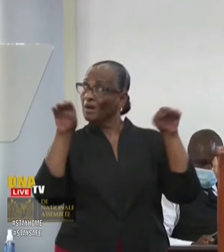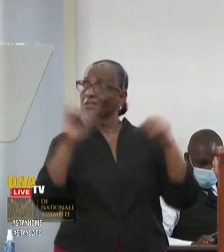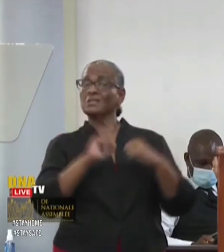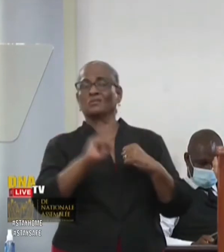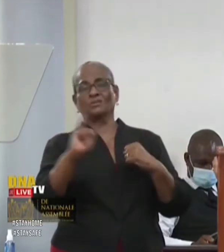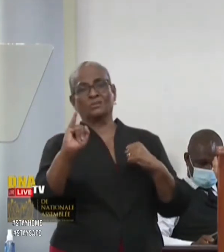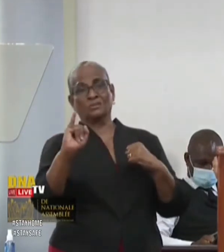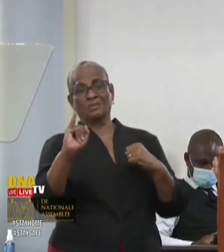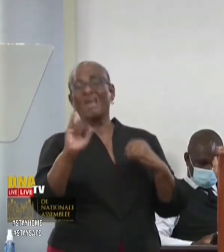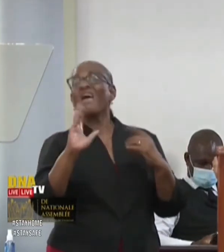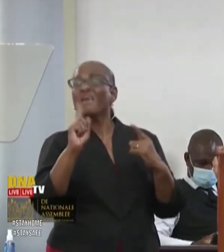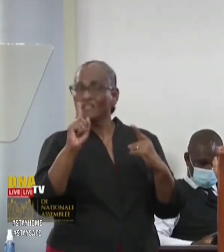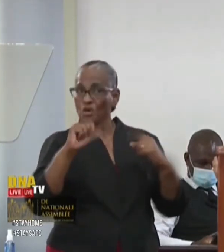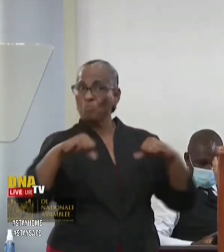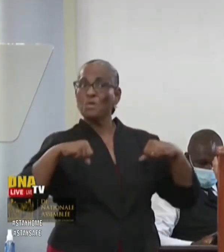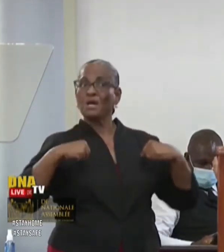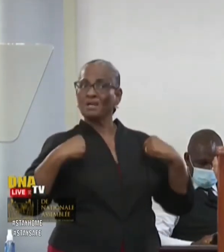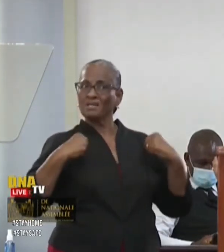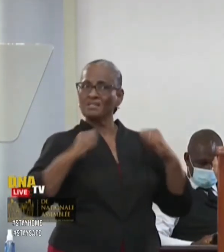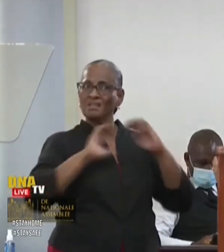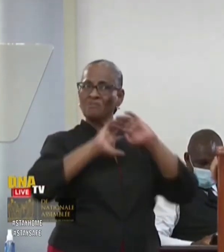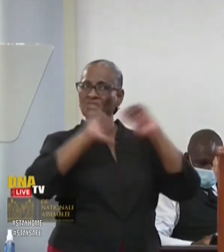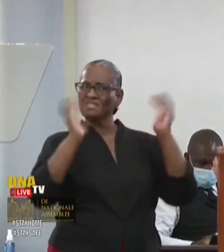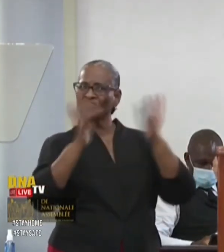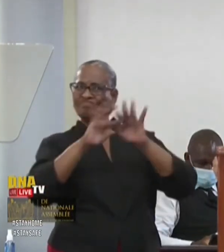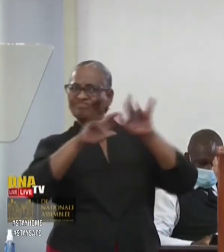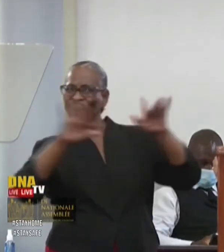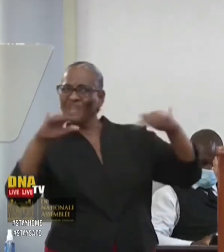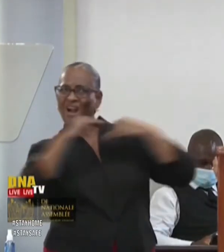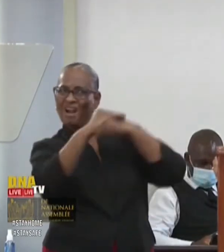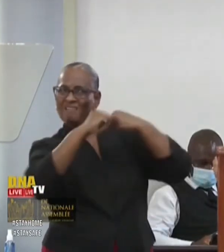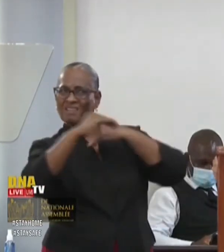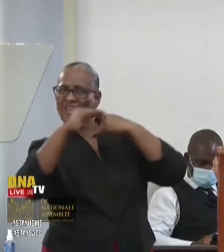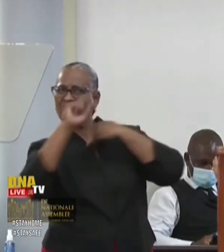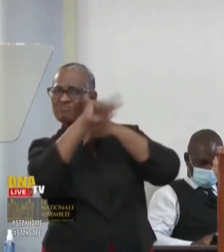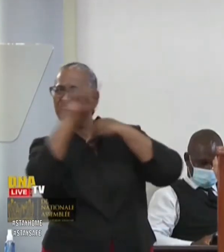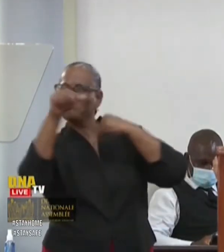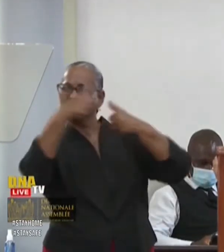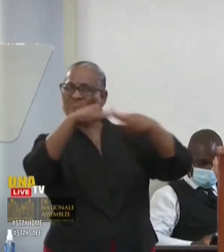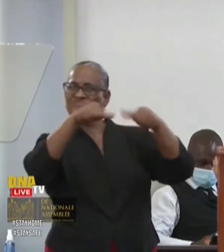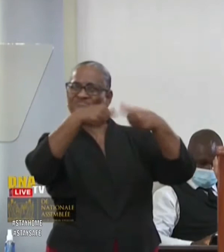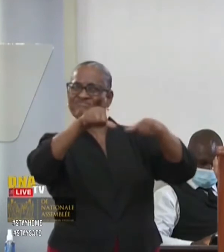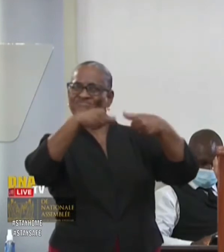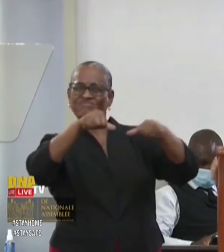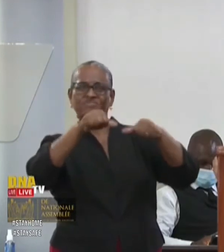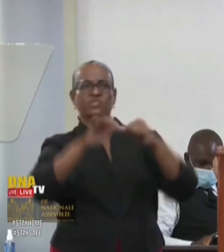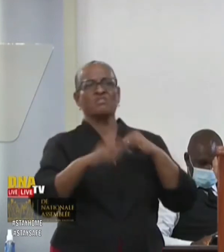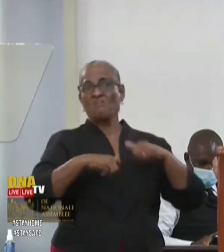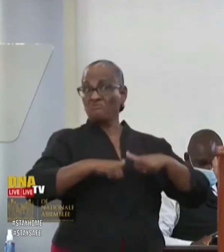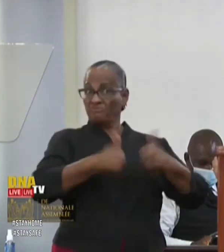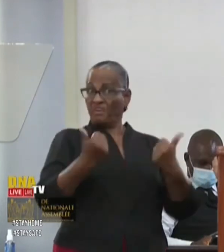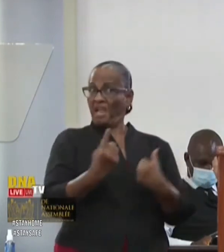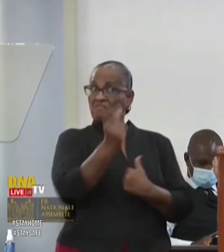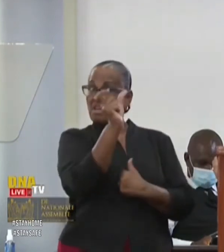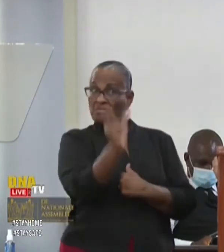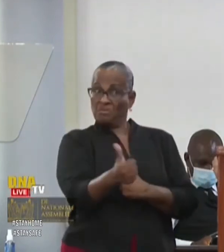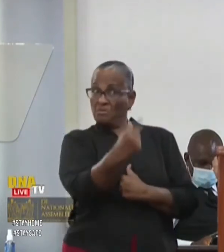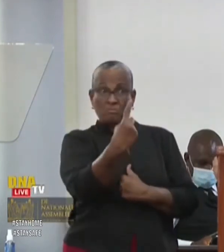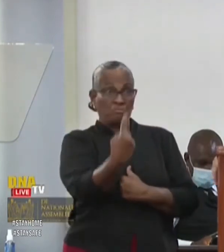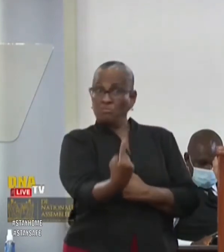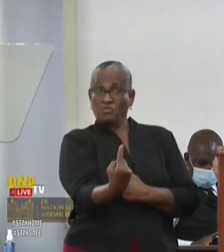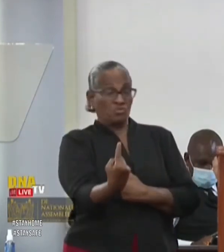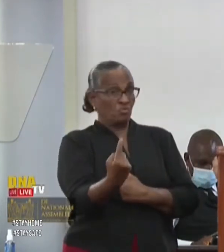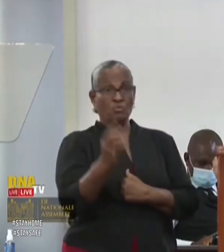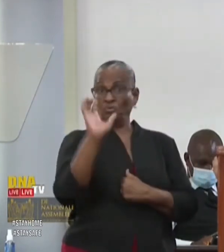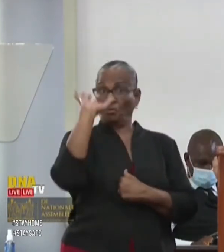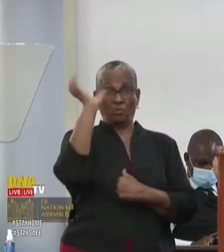instituten en beginselen in tal van landen staan onder druk. De vrijheid van het individu, de